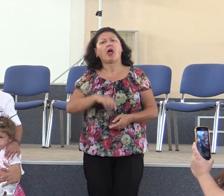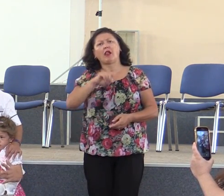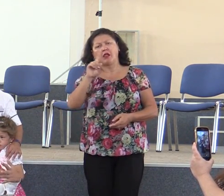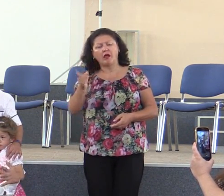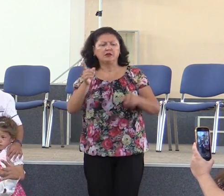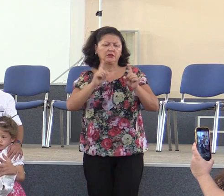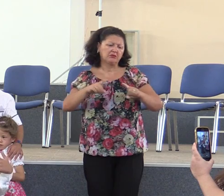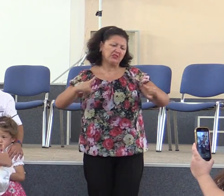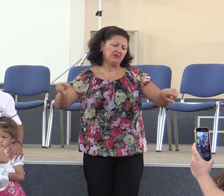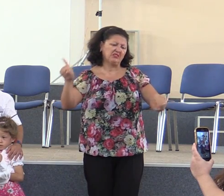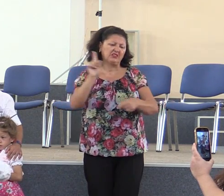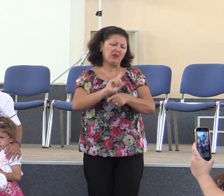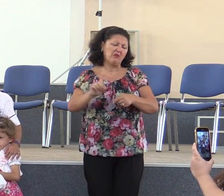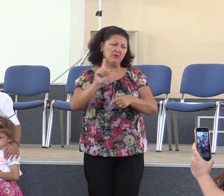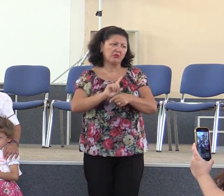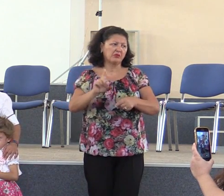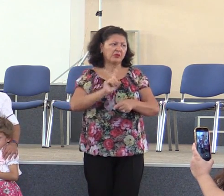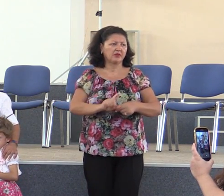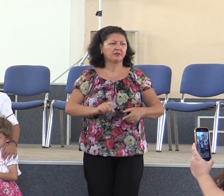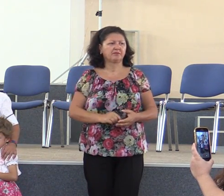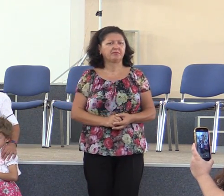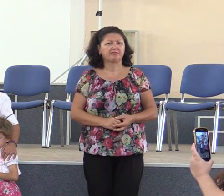alții cu diferite lucruri